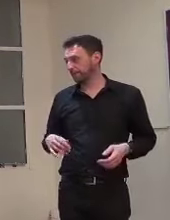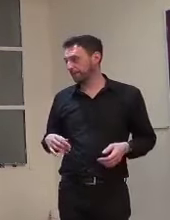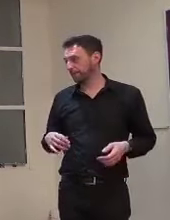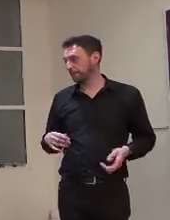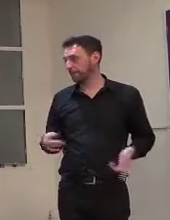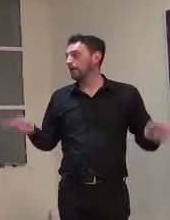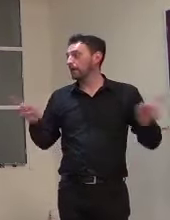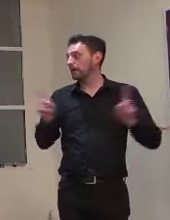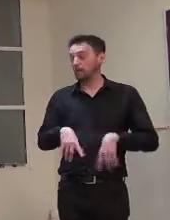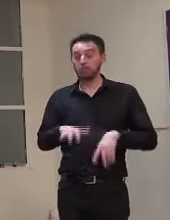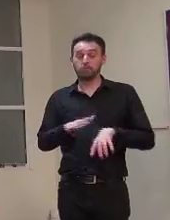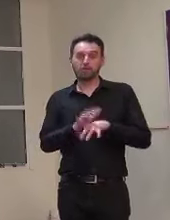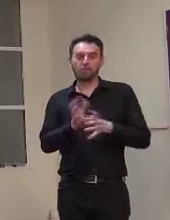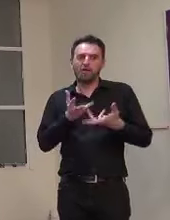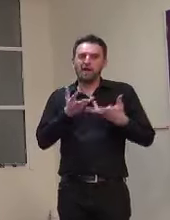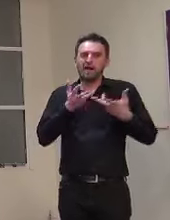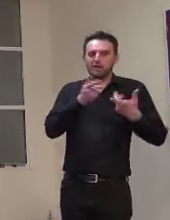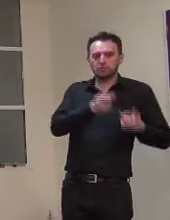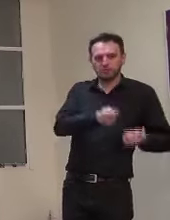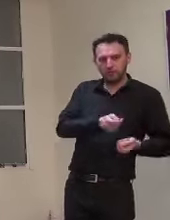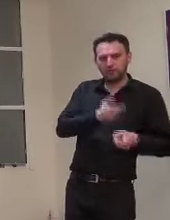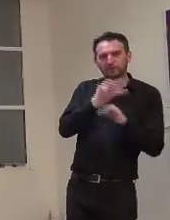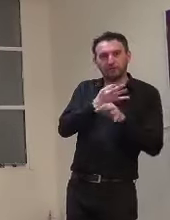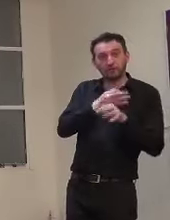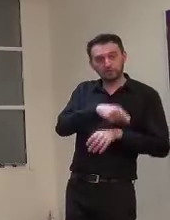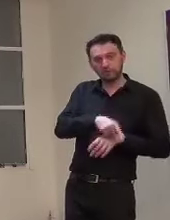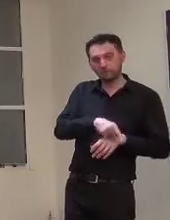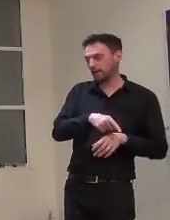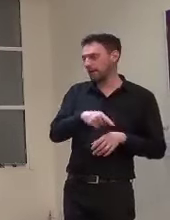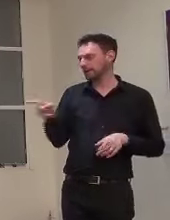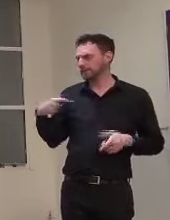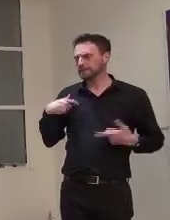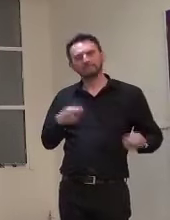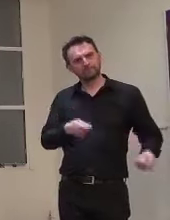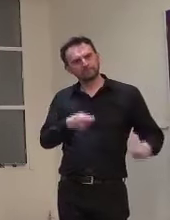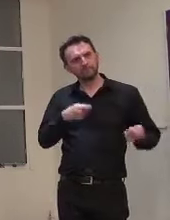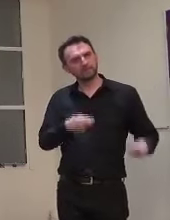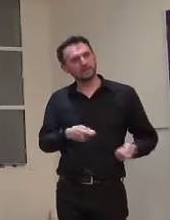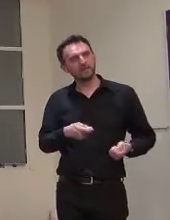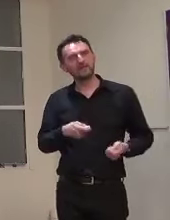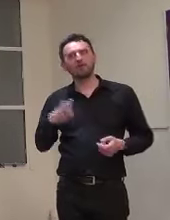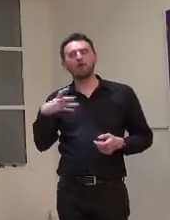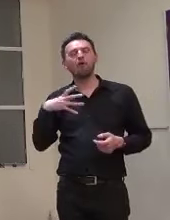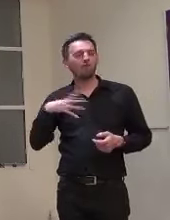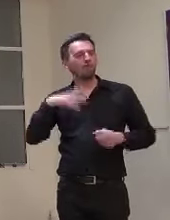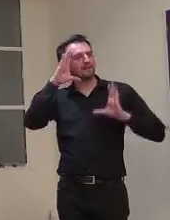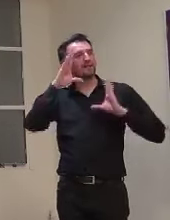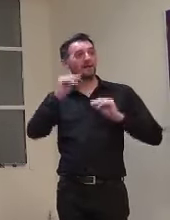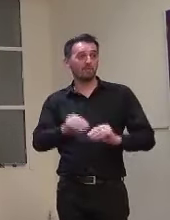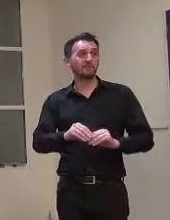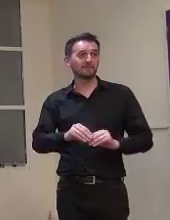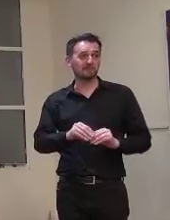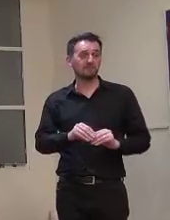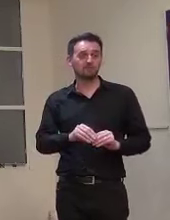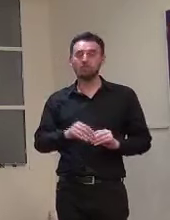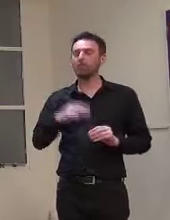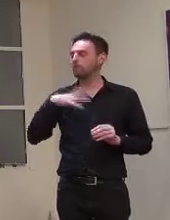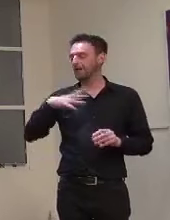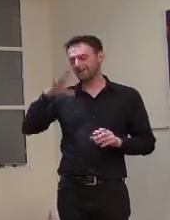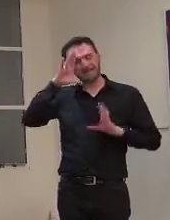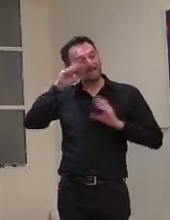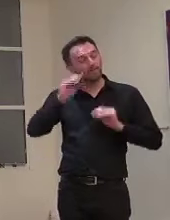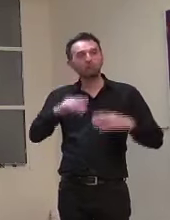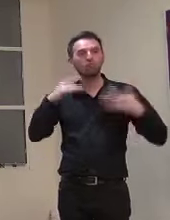poco del lado de la escuela insisto en esto de la falta de capacitación hay que capacidad